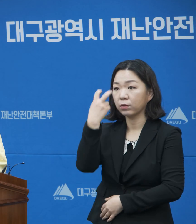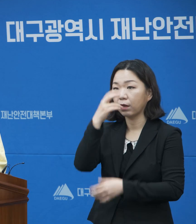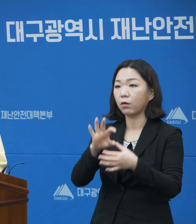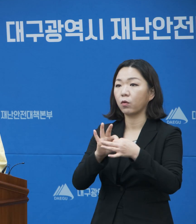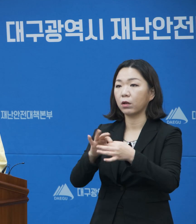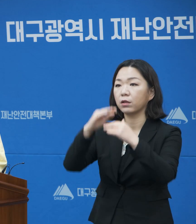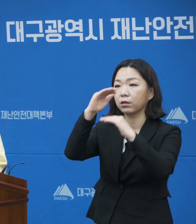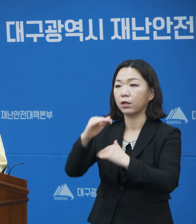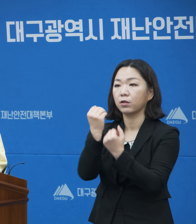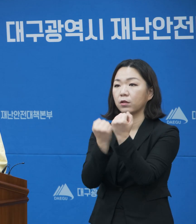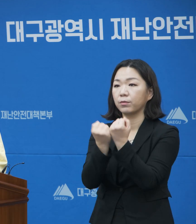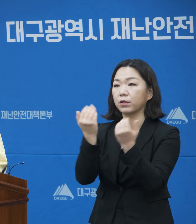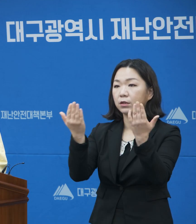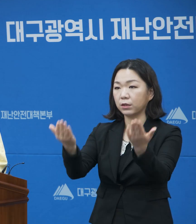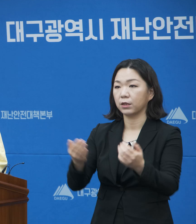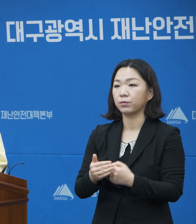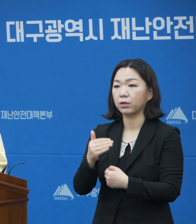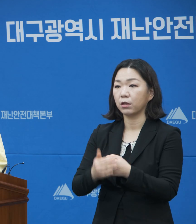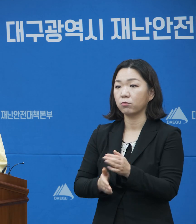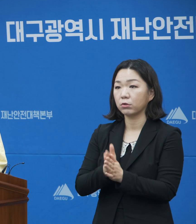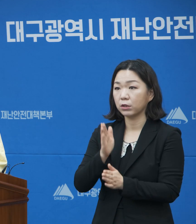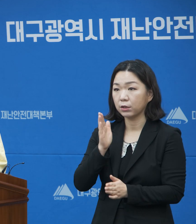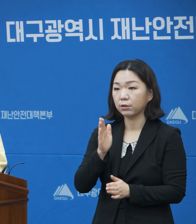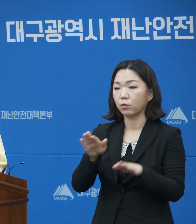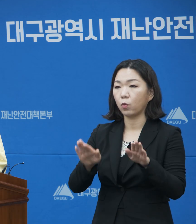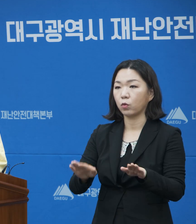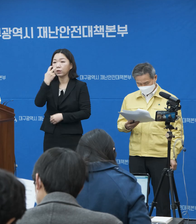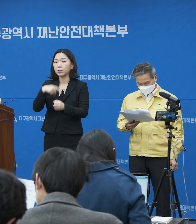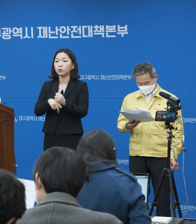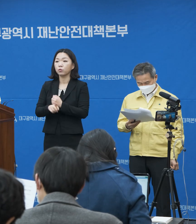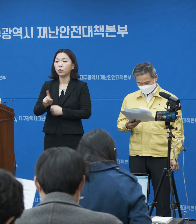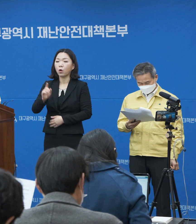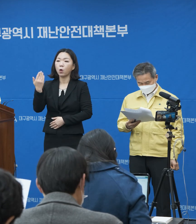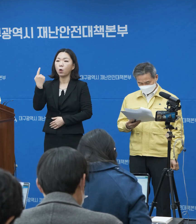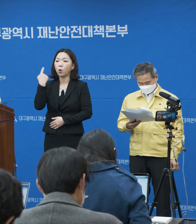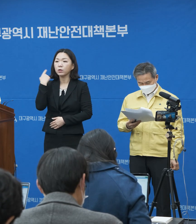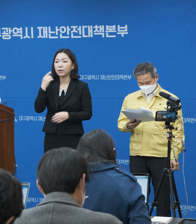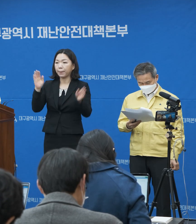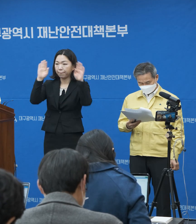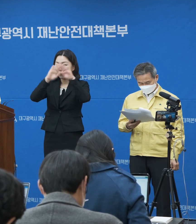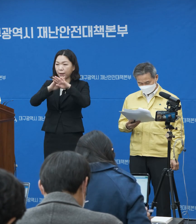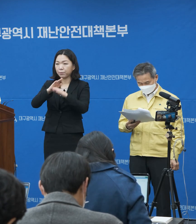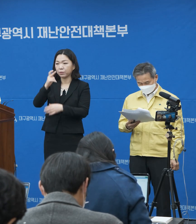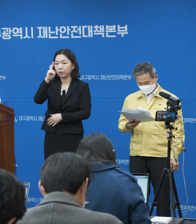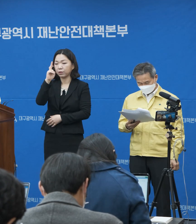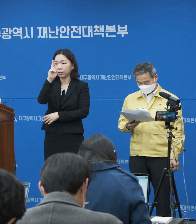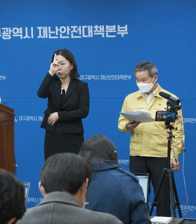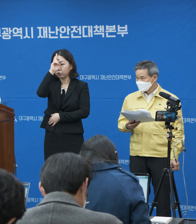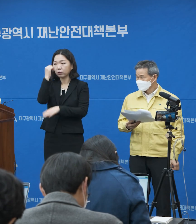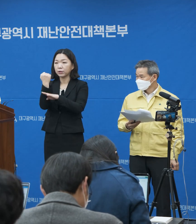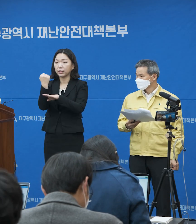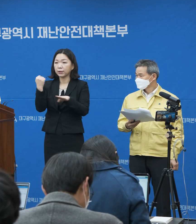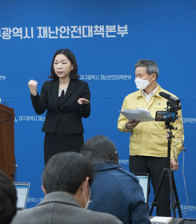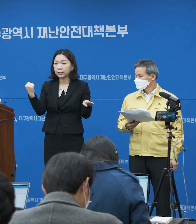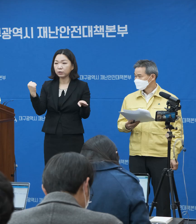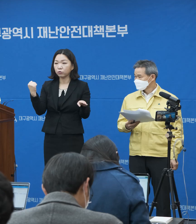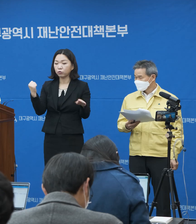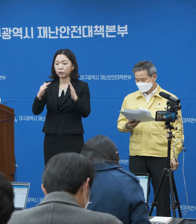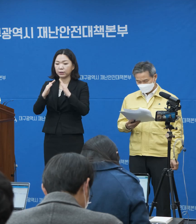내용을 말씀드리겠습니다. 대구시는 오늘 오전 10시 자가 격리 중인 신천지 교인이